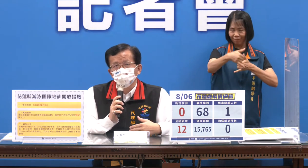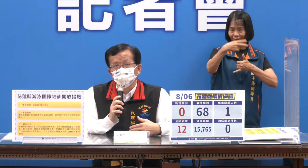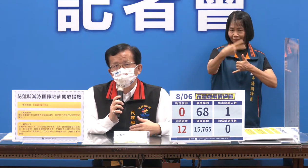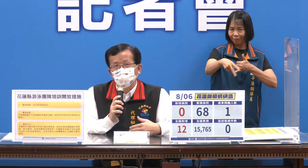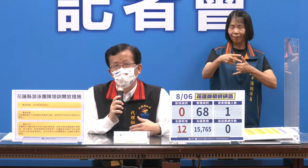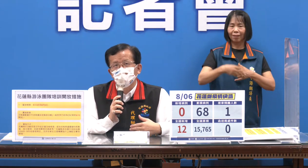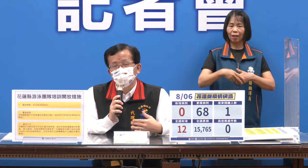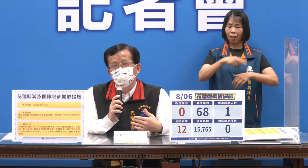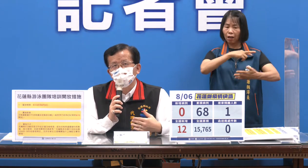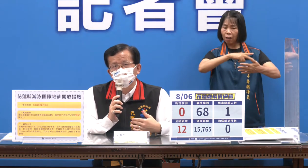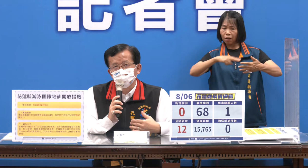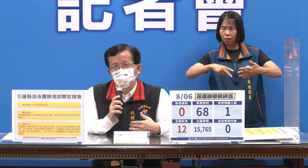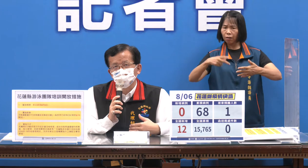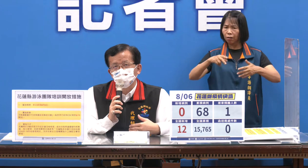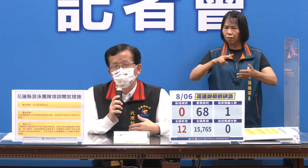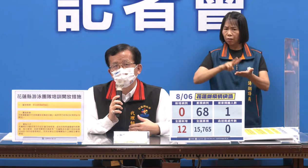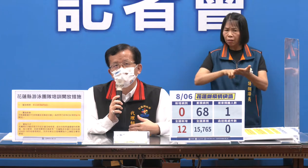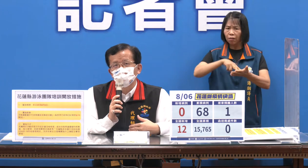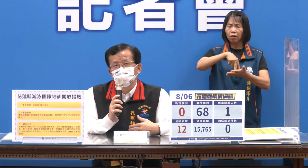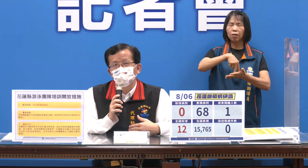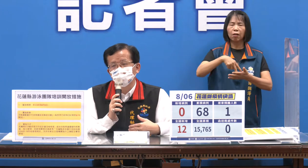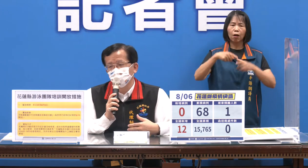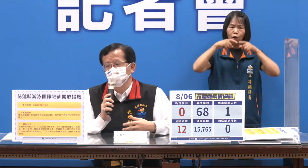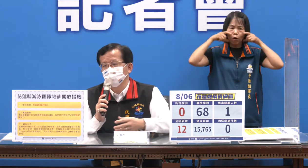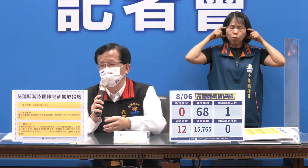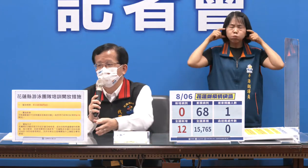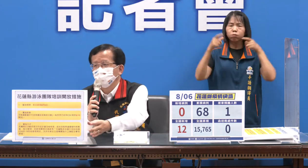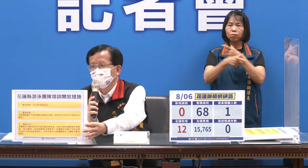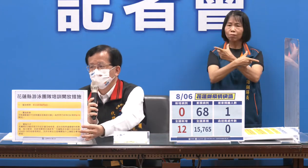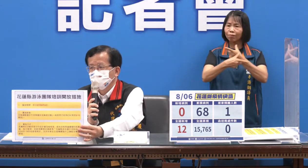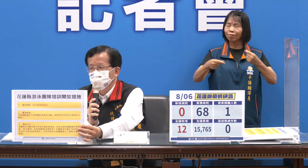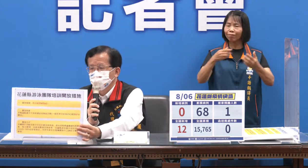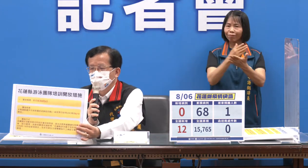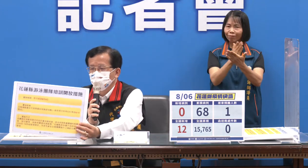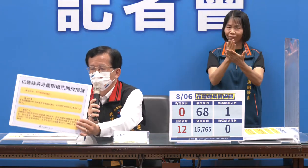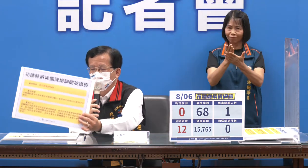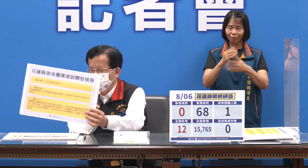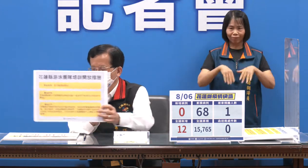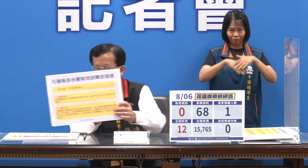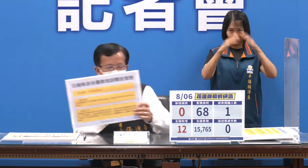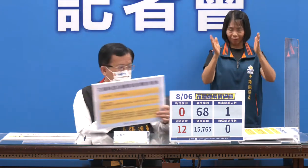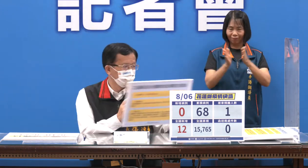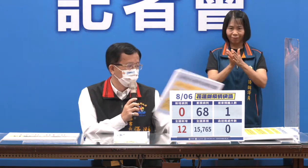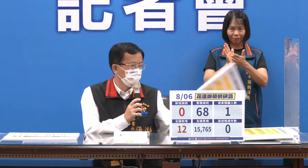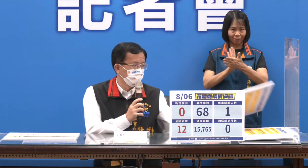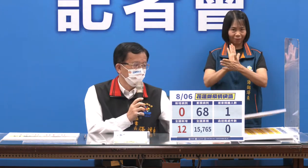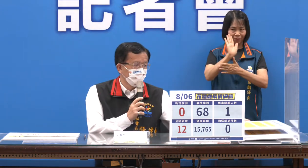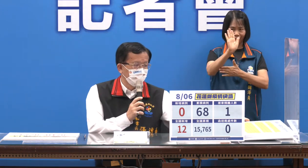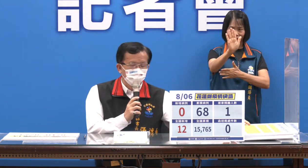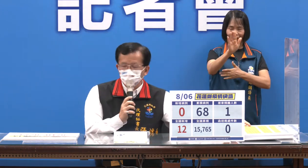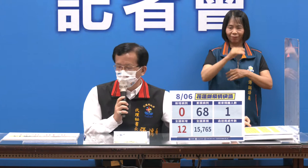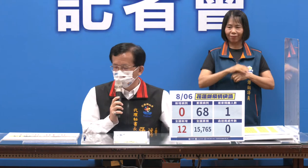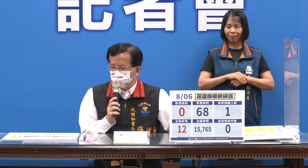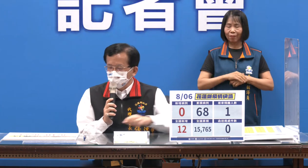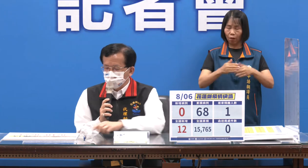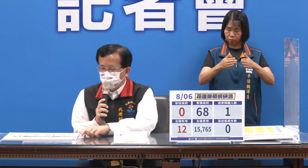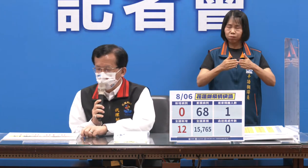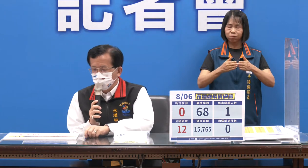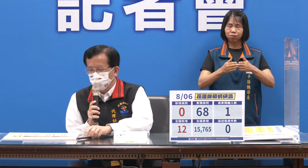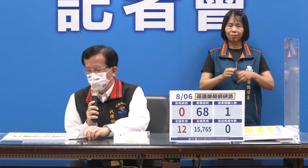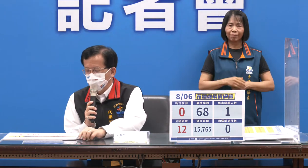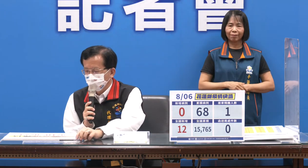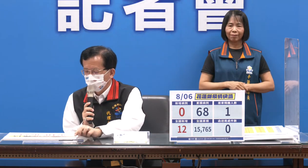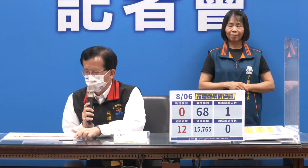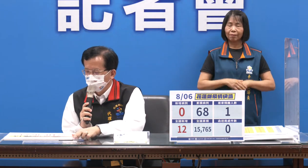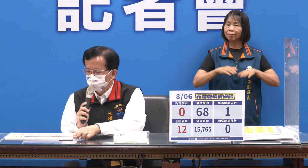从游泳池起来还要保持全程戴口罩等等，这些都是我们未来要。那么在今